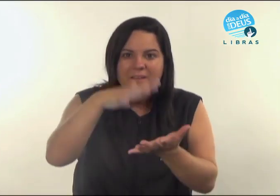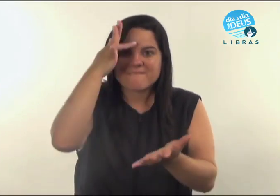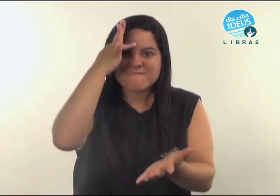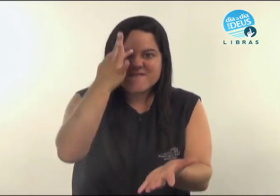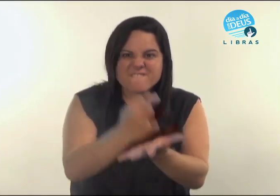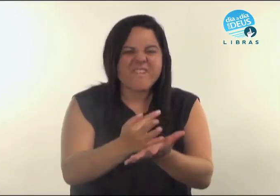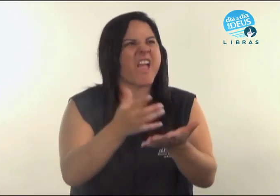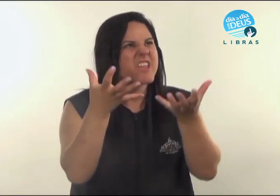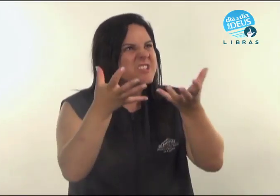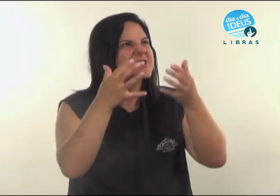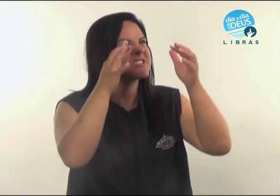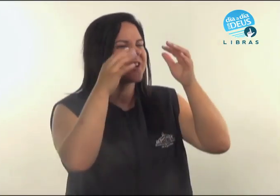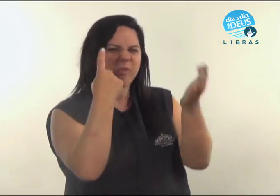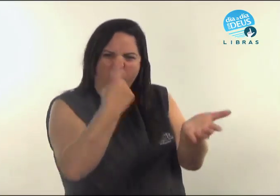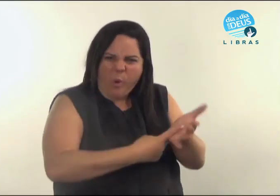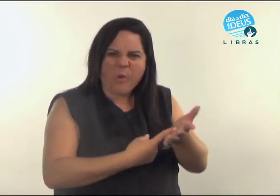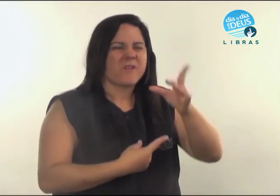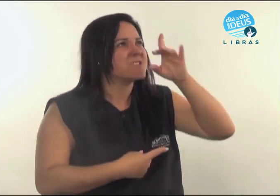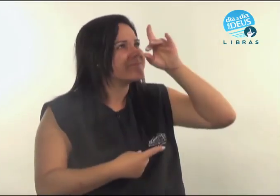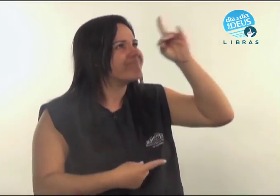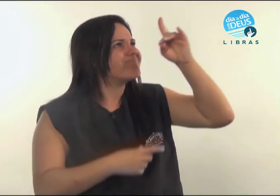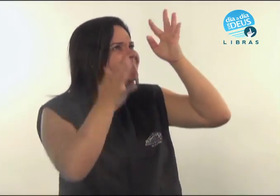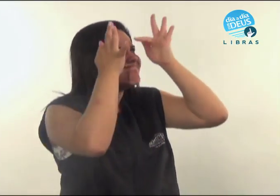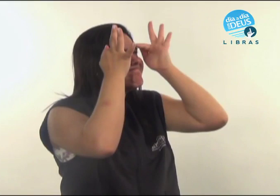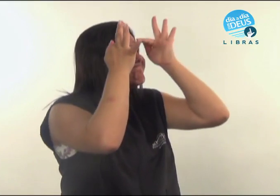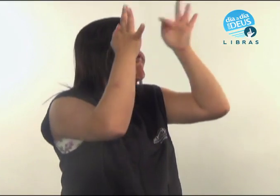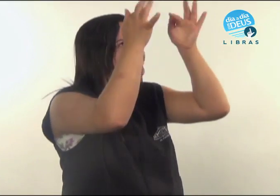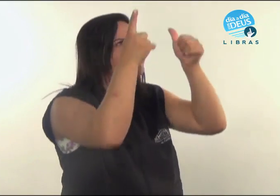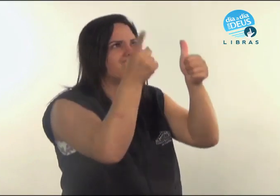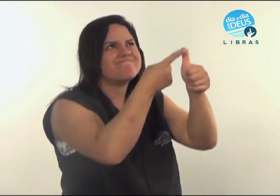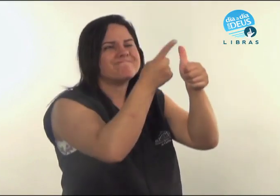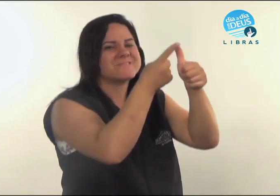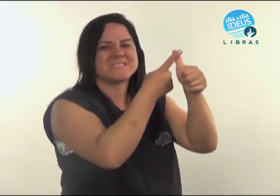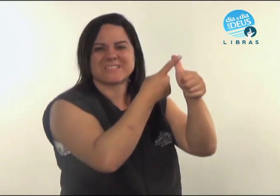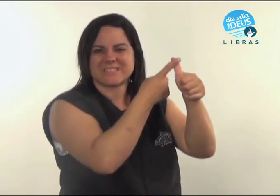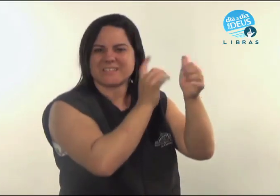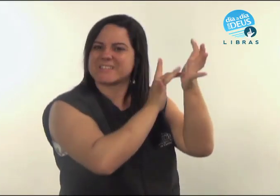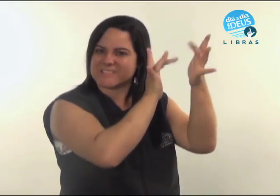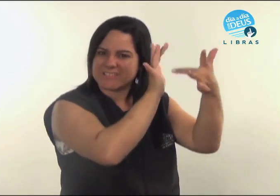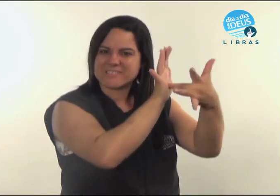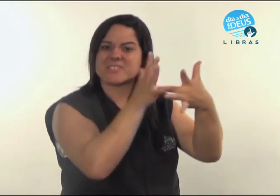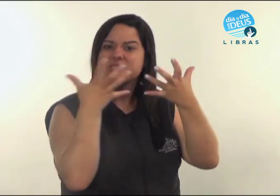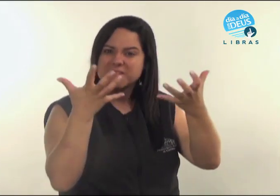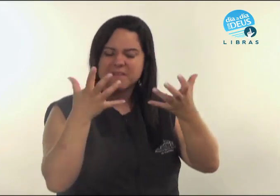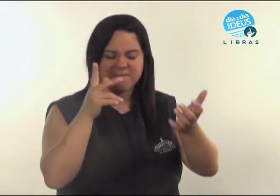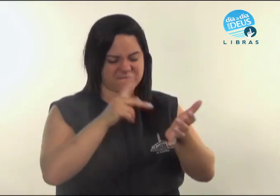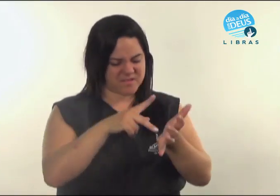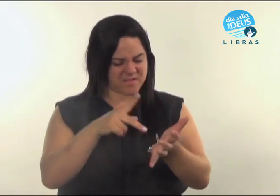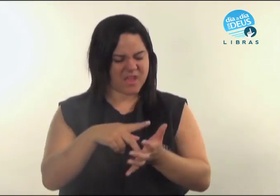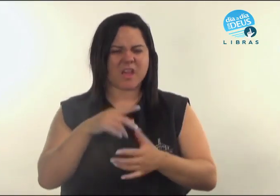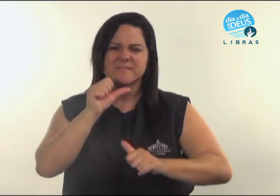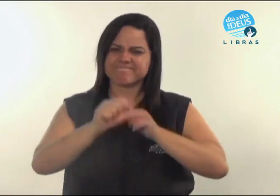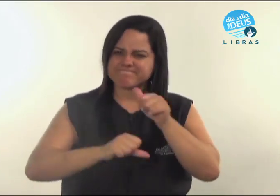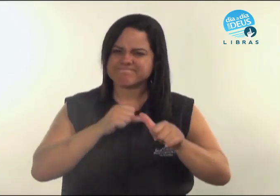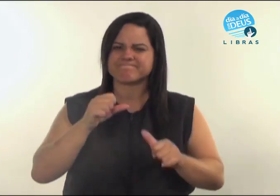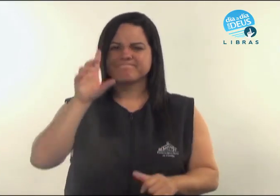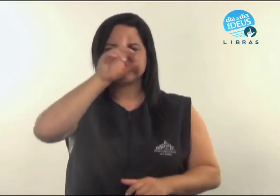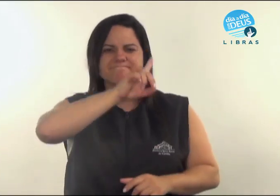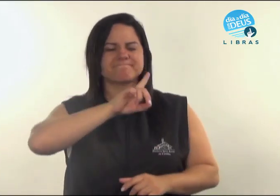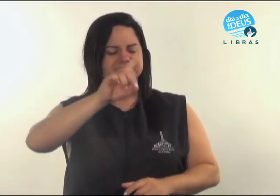Mas aqueles que criam, aqueles que queriam um compromisso radical com Jesus, aqueles que desejavam algo